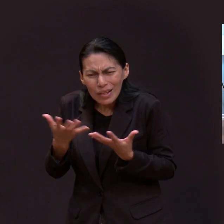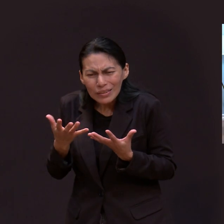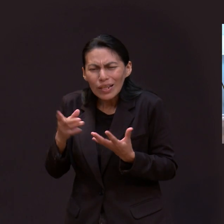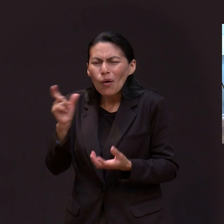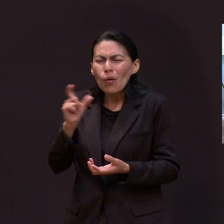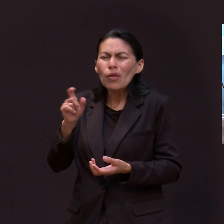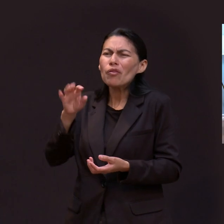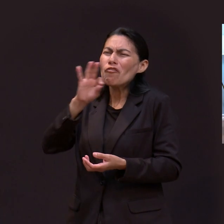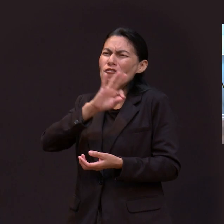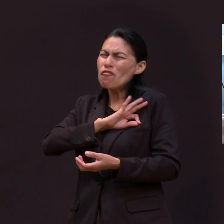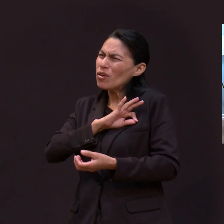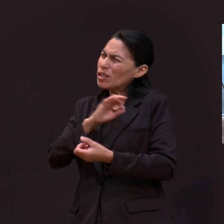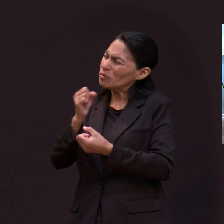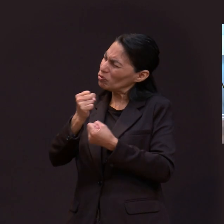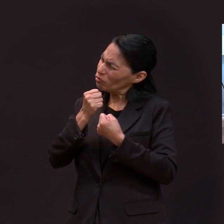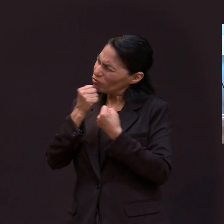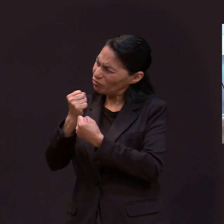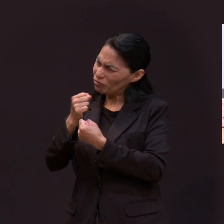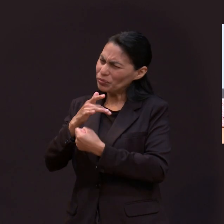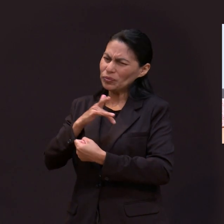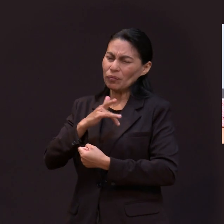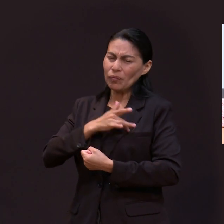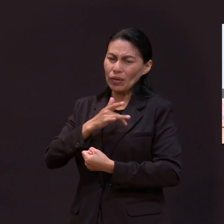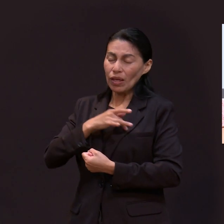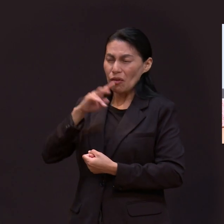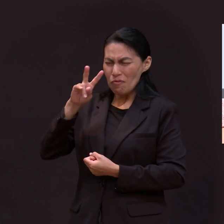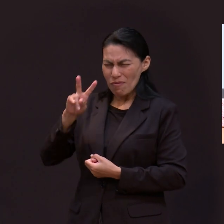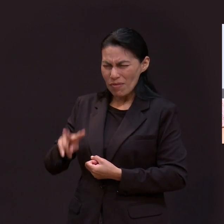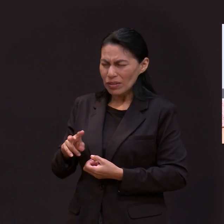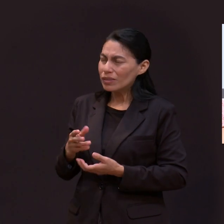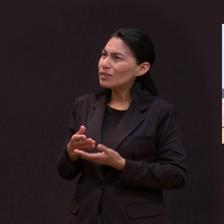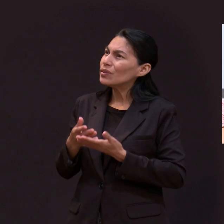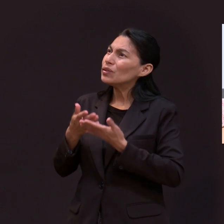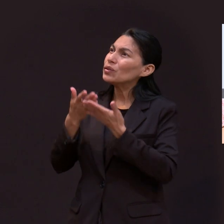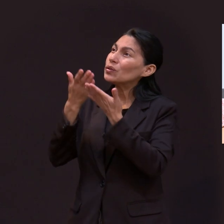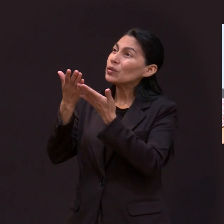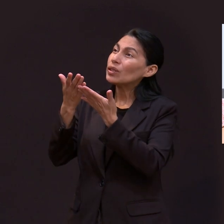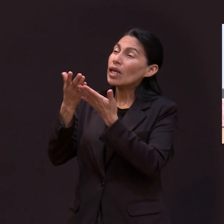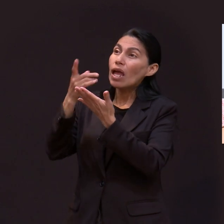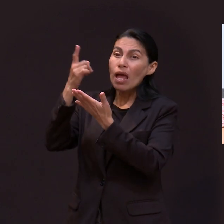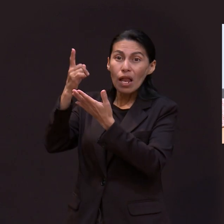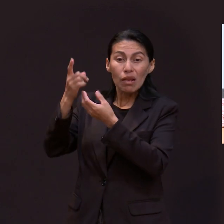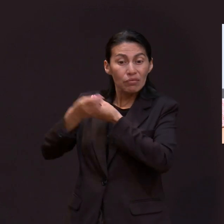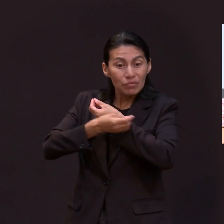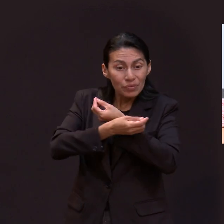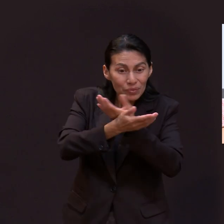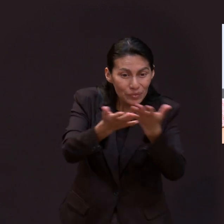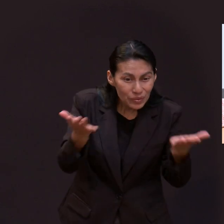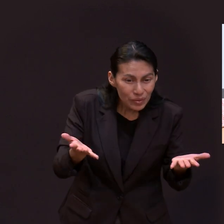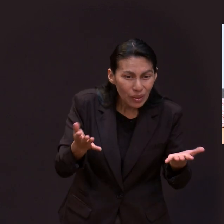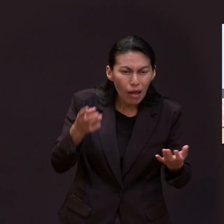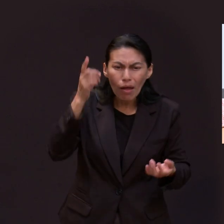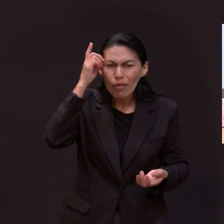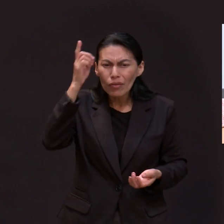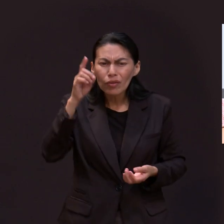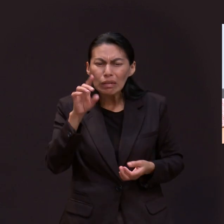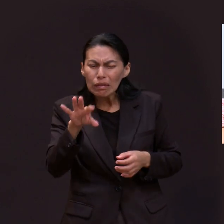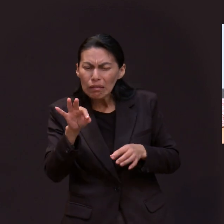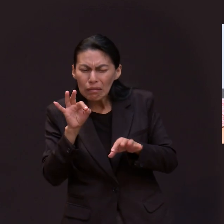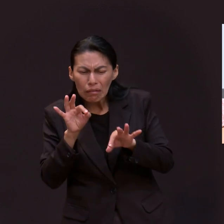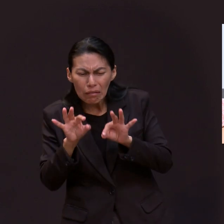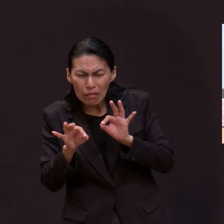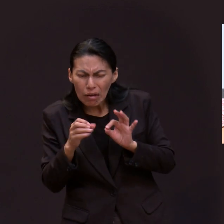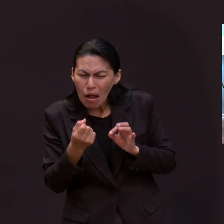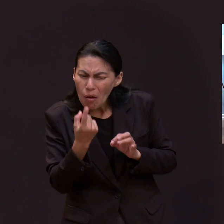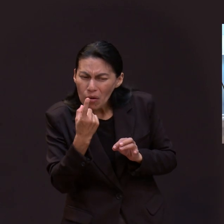obra de en la vida de cuando lo buscamos de todo corazón y a todos dios ama a todos no hay más allá